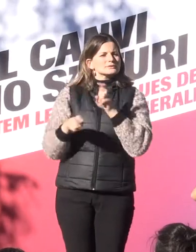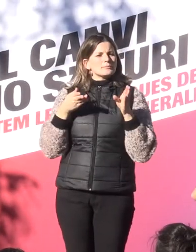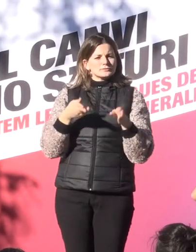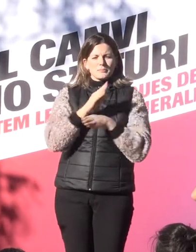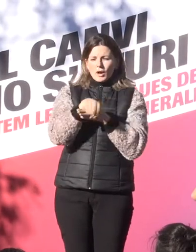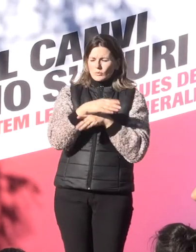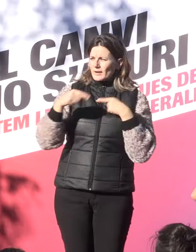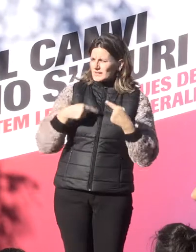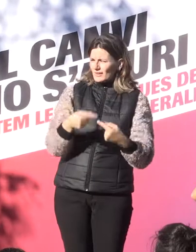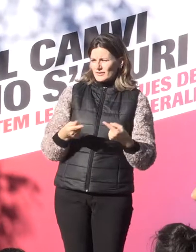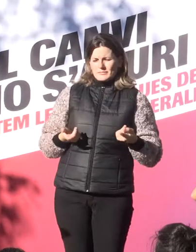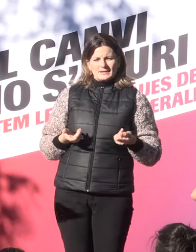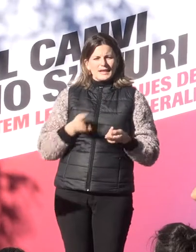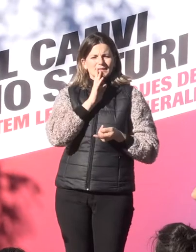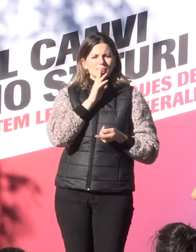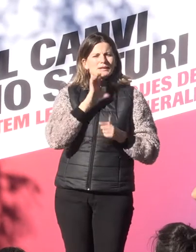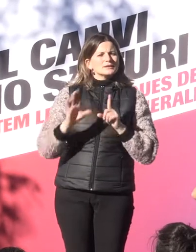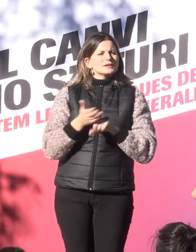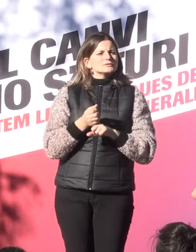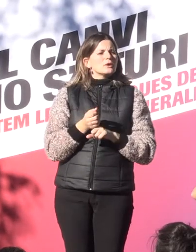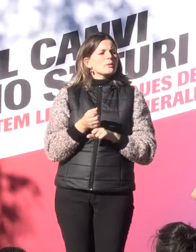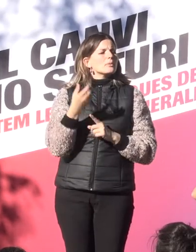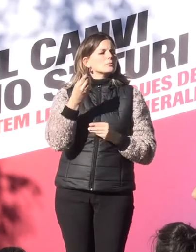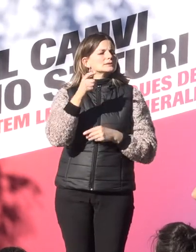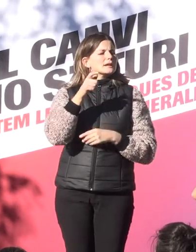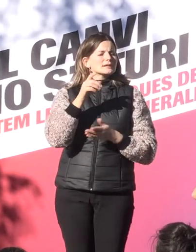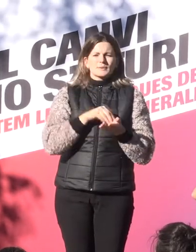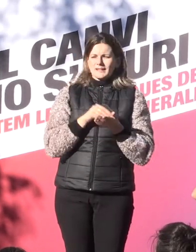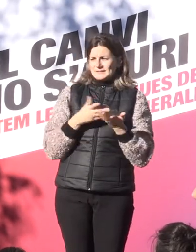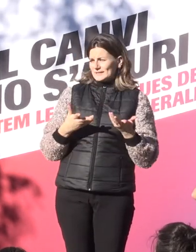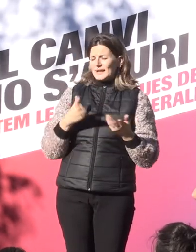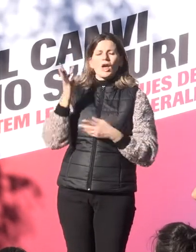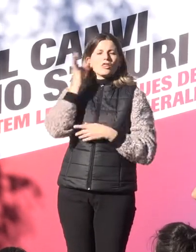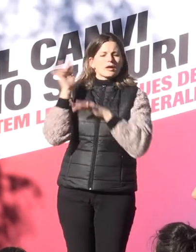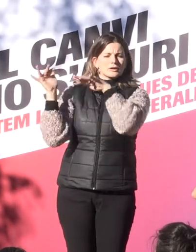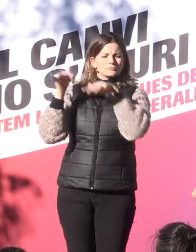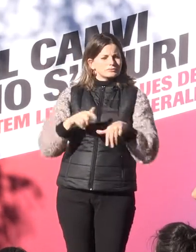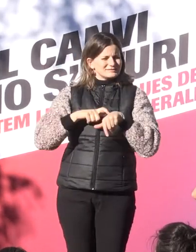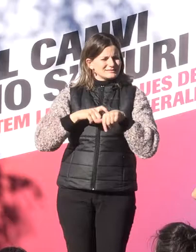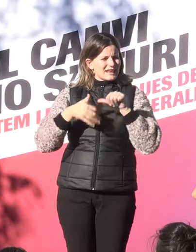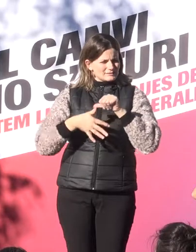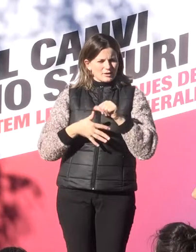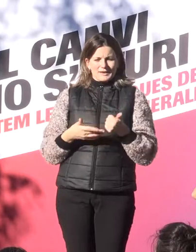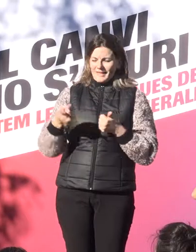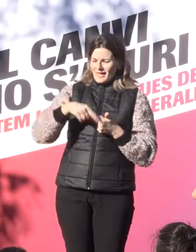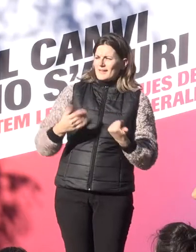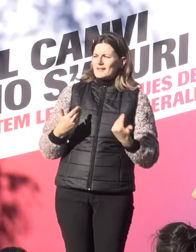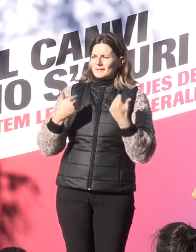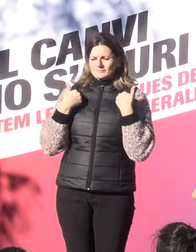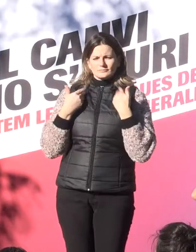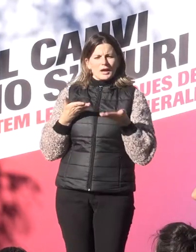cuidados de la familia a quienes encontramos muchas veces a las mujeres que han venido de latinoamérica son ellas las que están